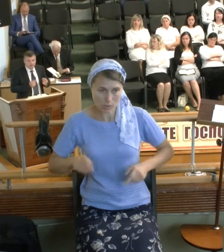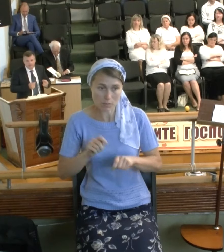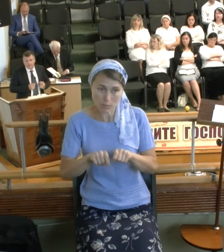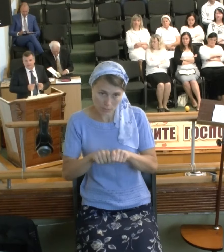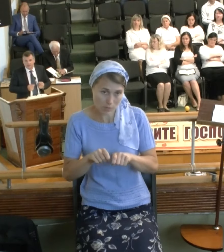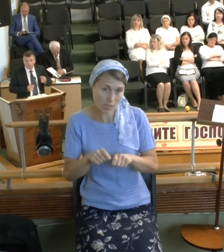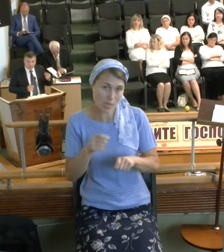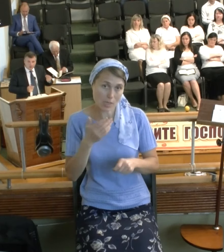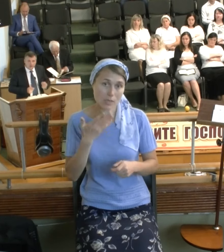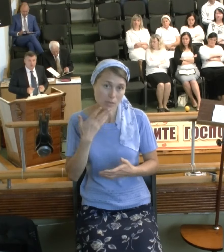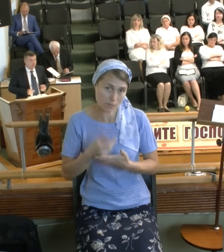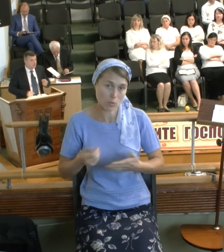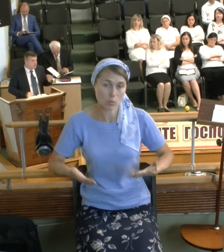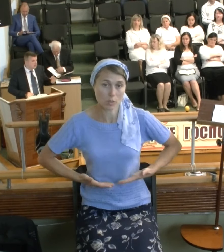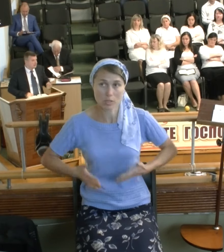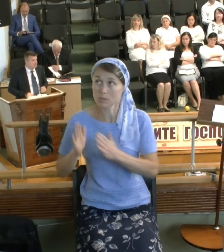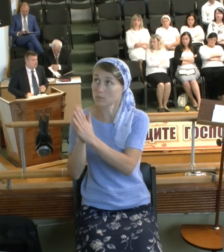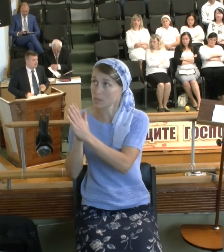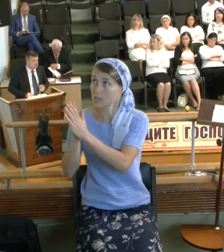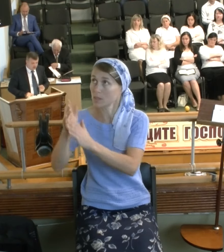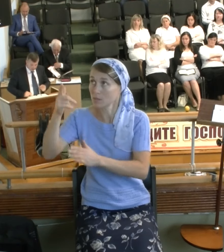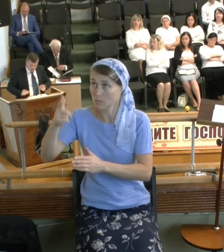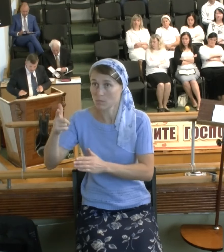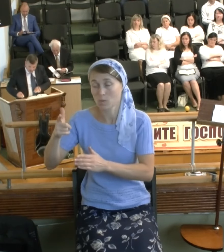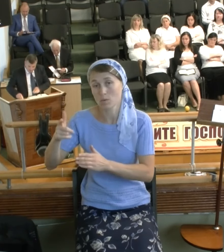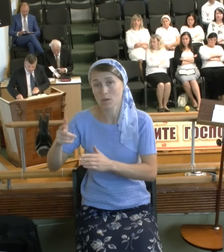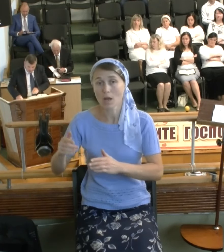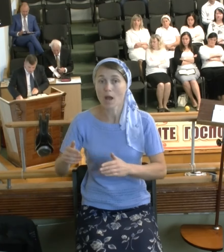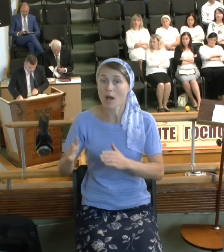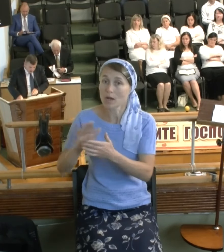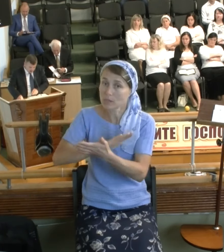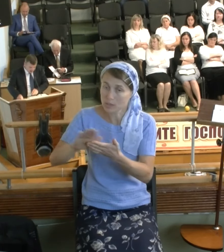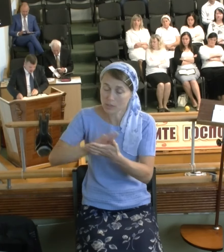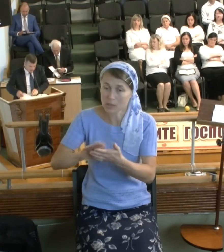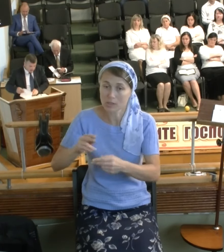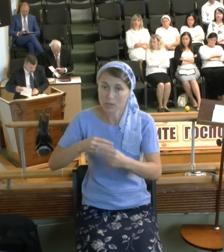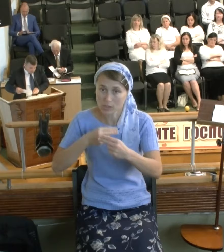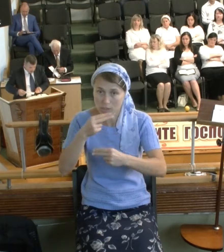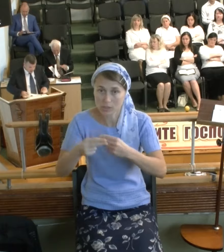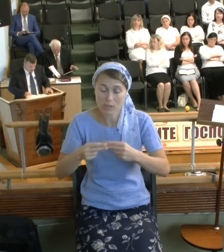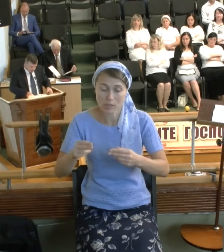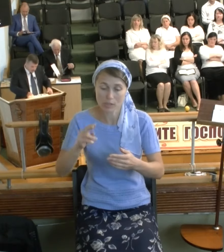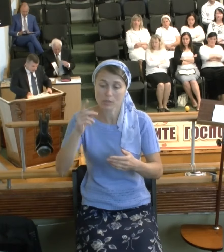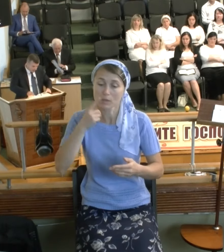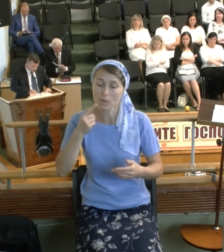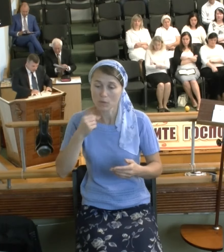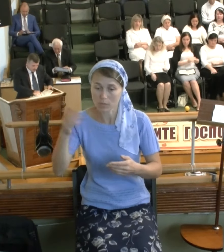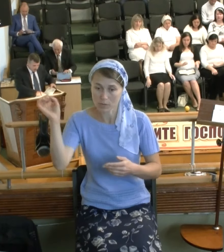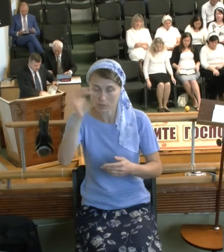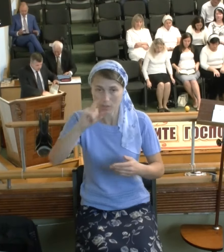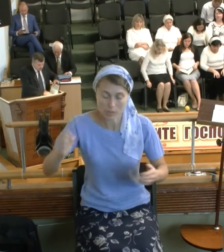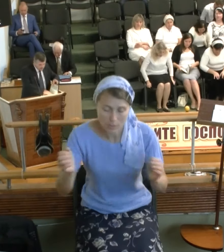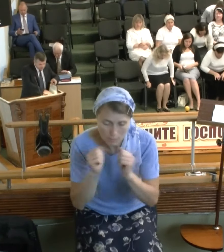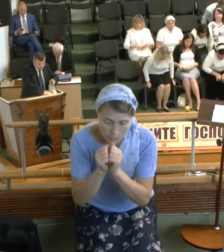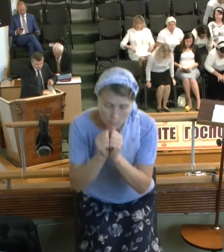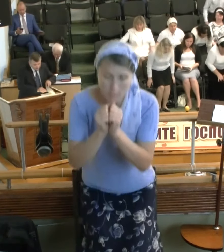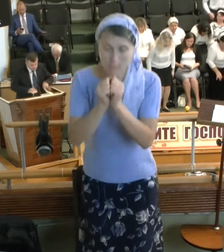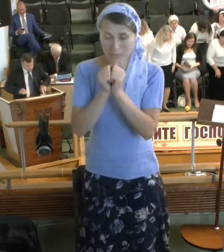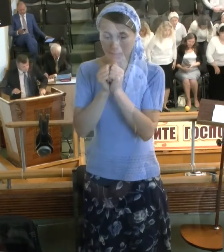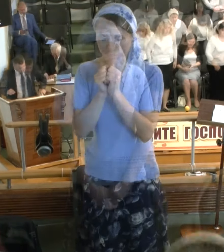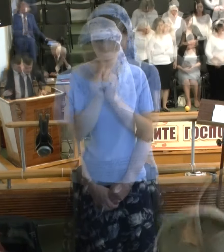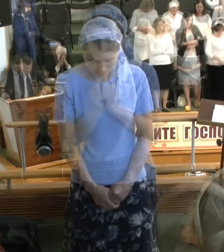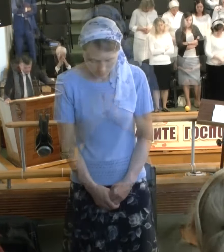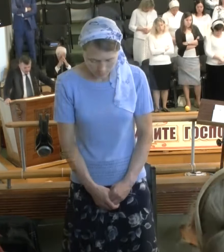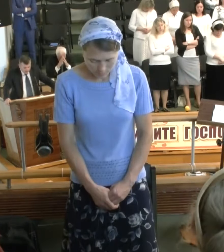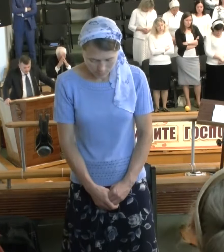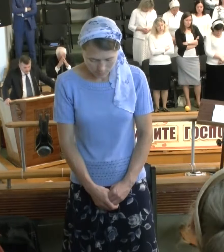ее, и просили Бога, чтобы Он очистил нас посредством крови Иисуса Христа. Аминь. Давайте помолимся.